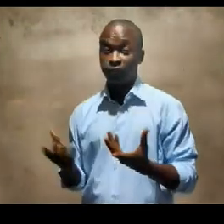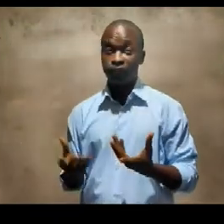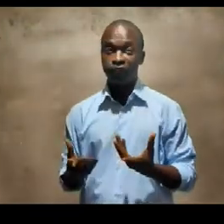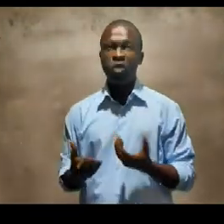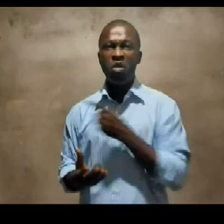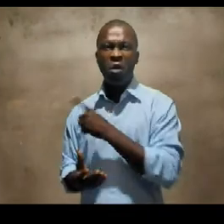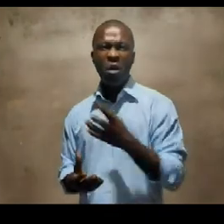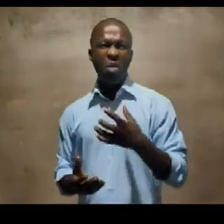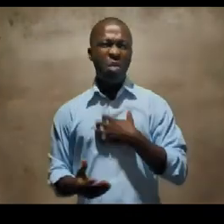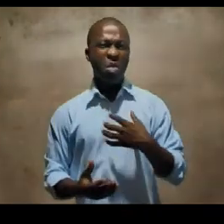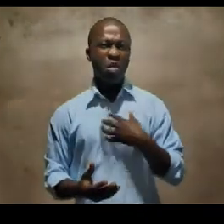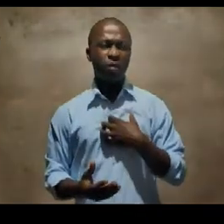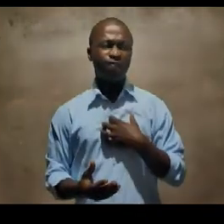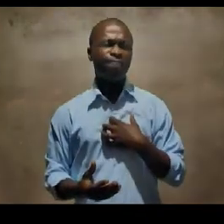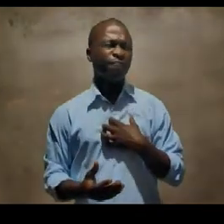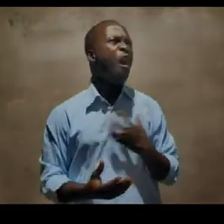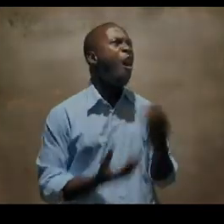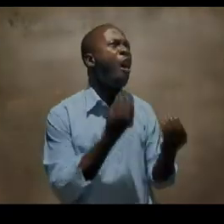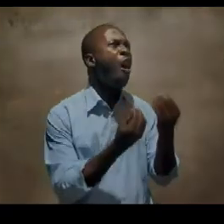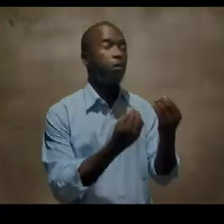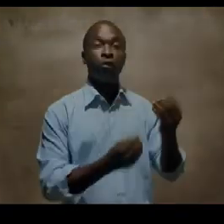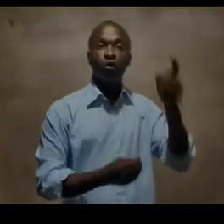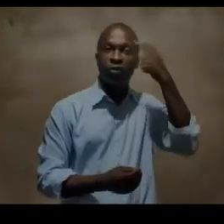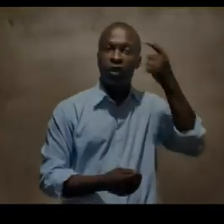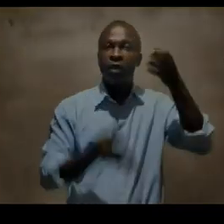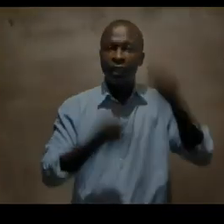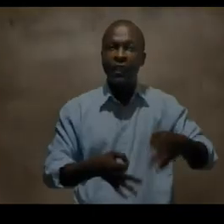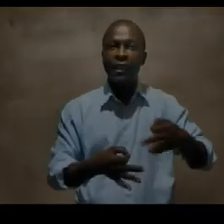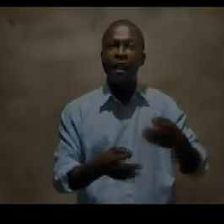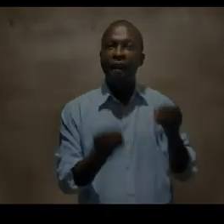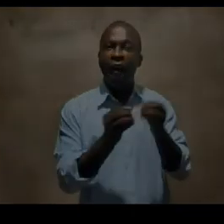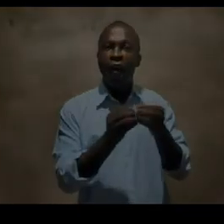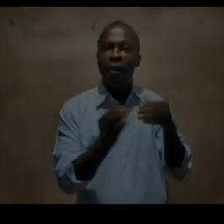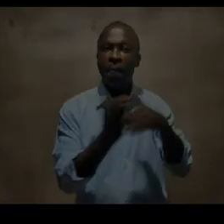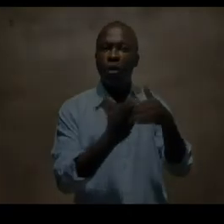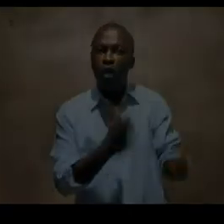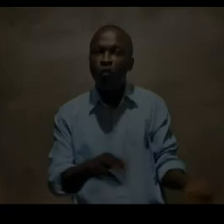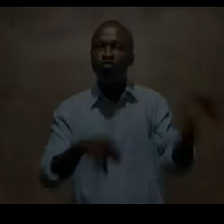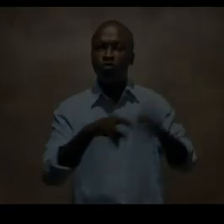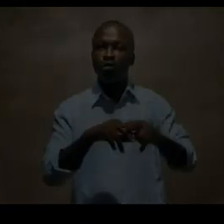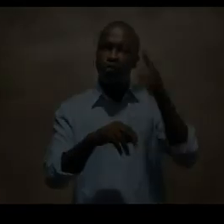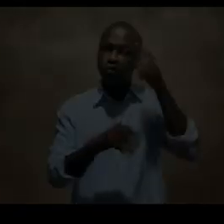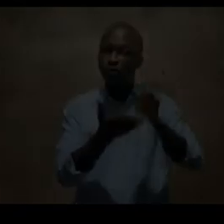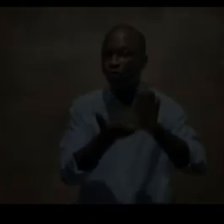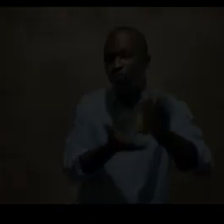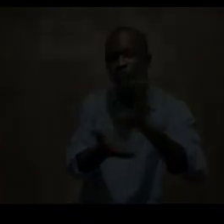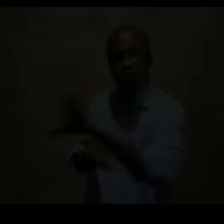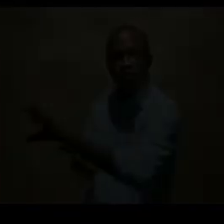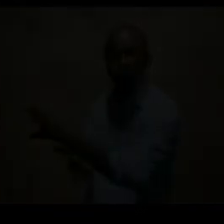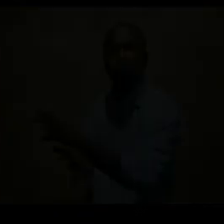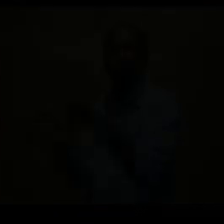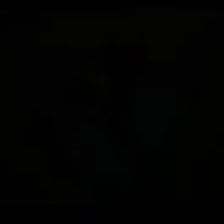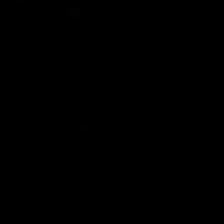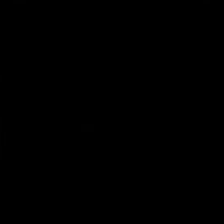blocages, le gouvernement a décidé du déblocage de la somme de 669 millions de francs CFA, représentant la deuxième tranche du paiement par des